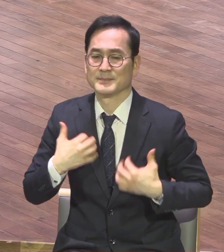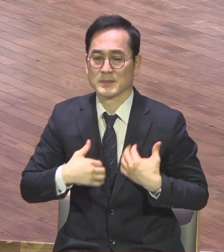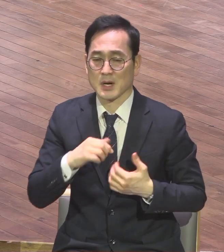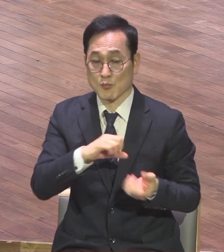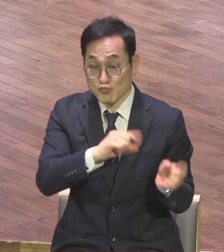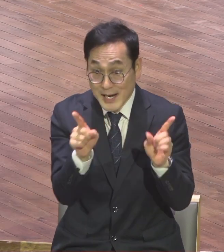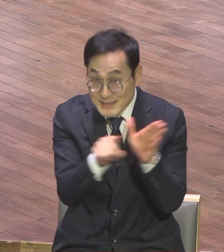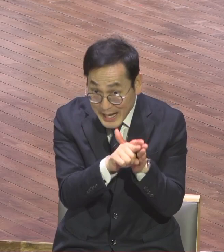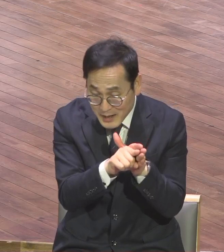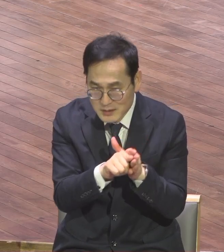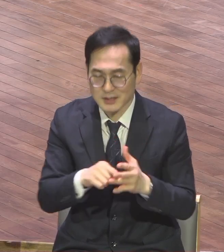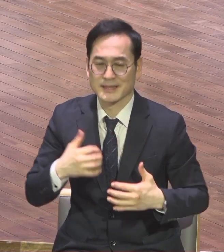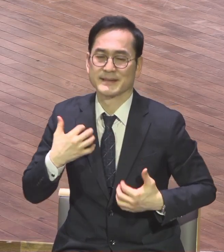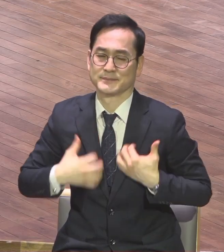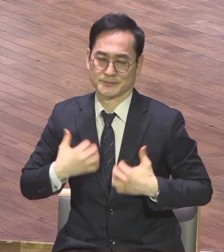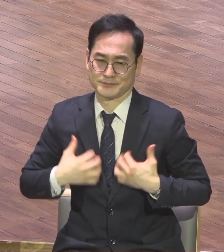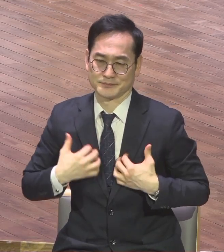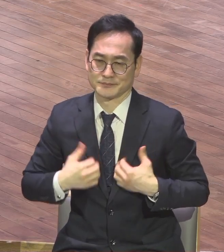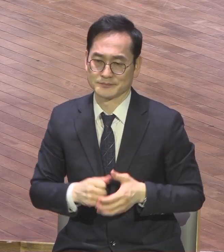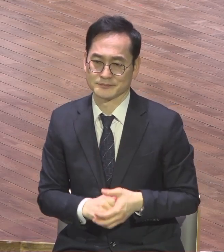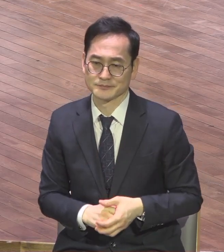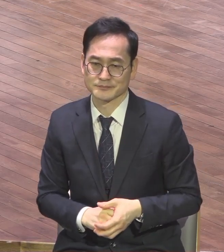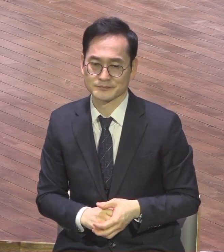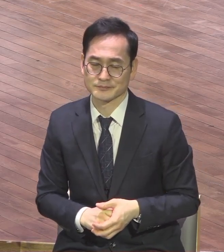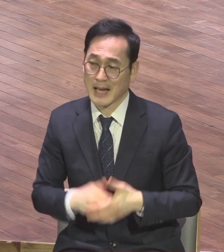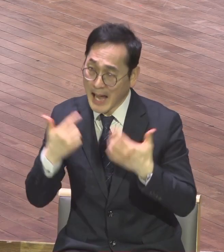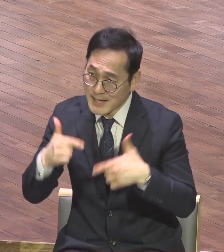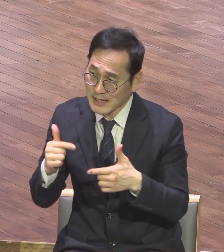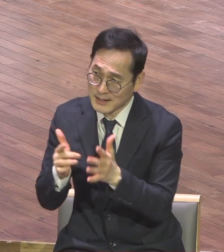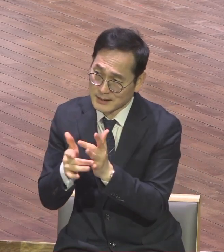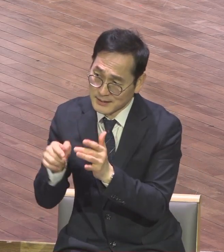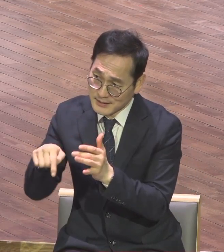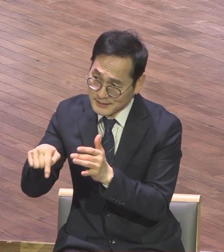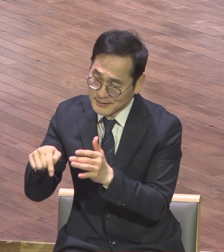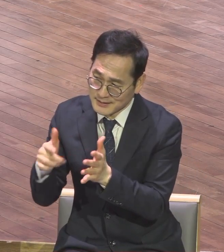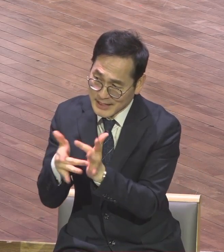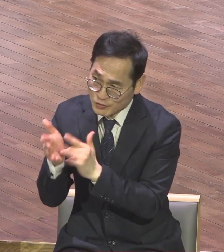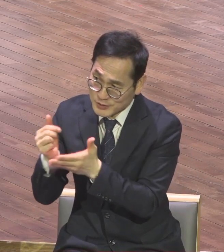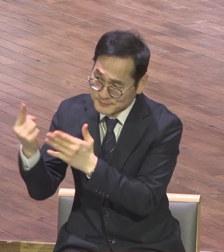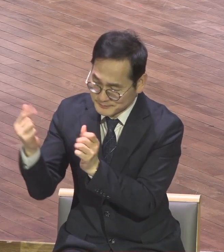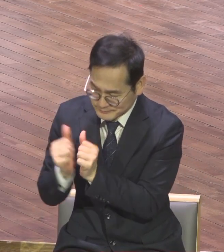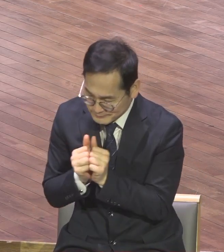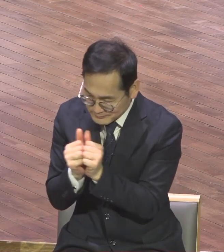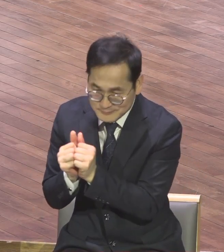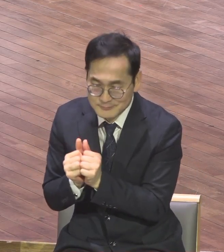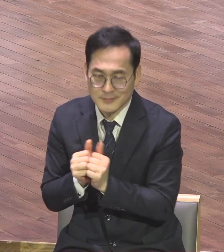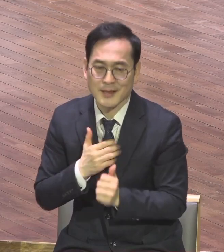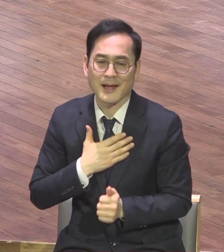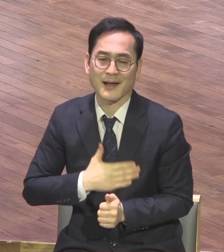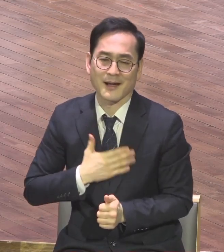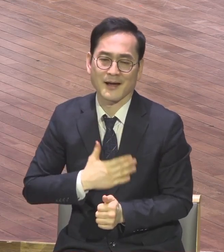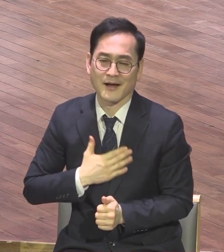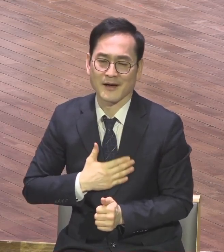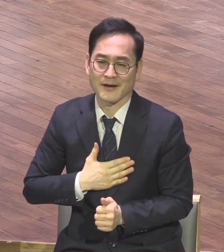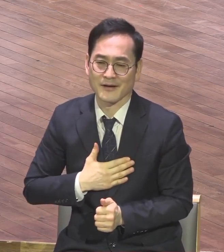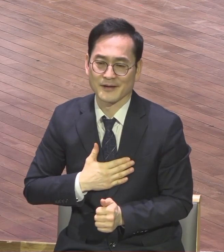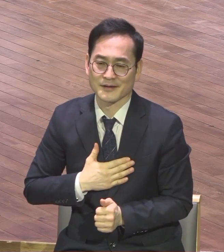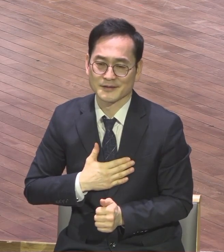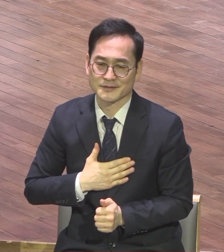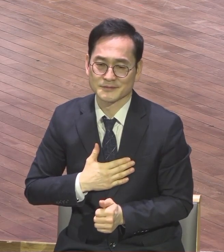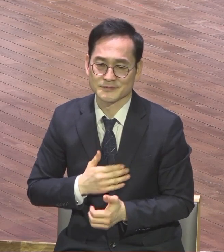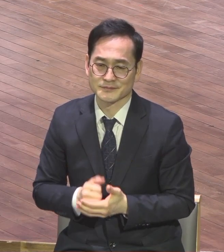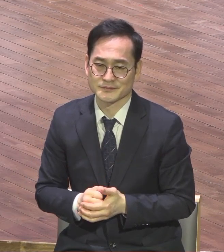이 다윗은 항상 자기 앞에 계신 줄을 비웠기 때문에 자기 마음이 기뻐하였고 자신의